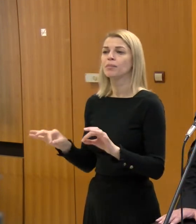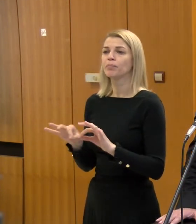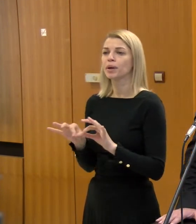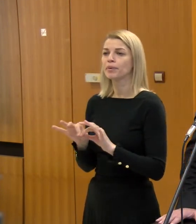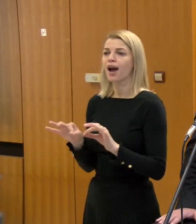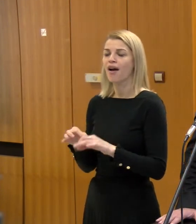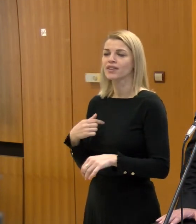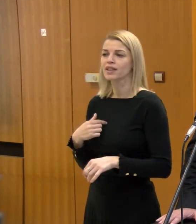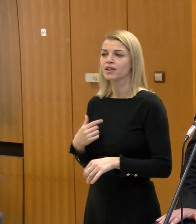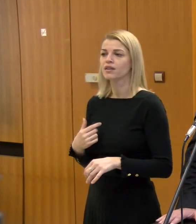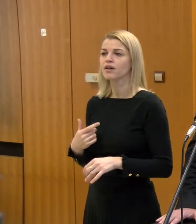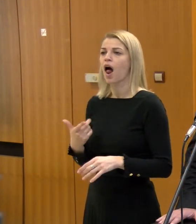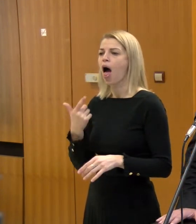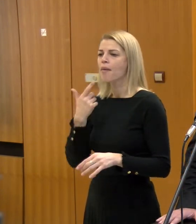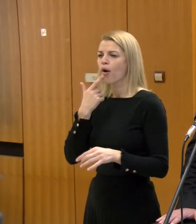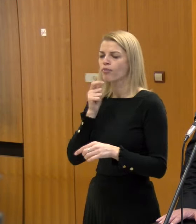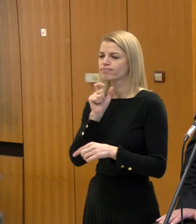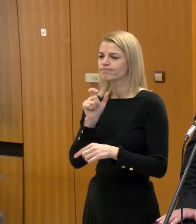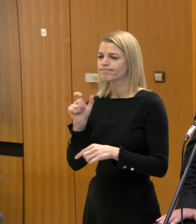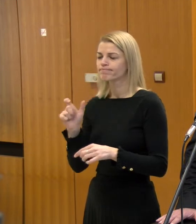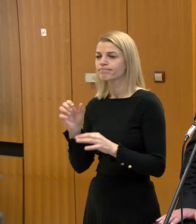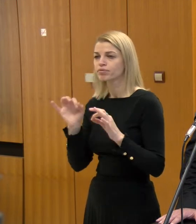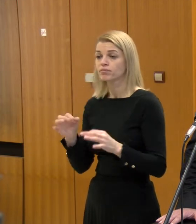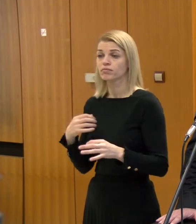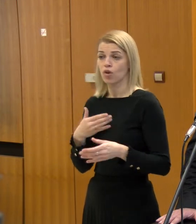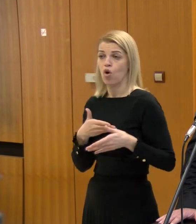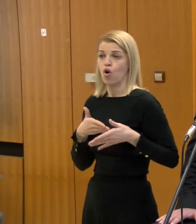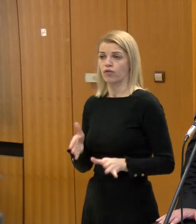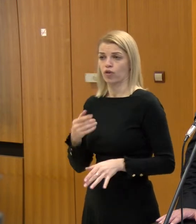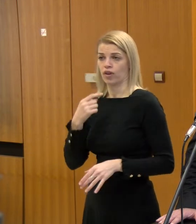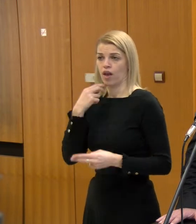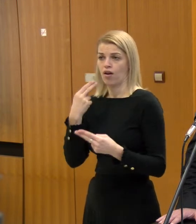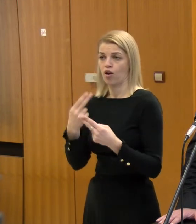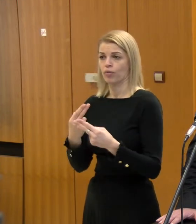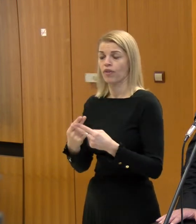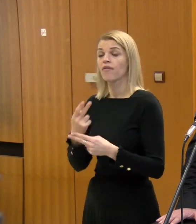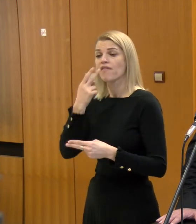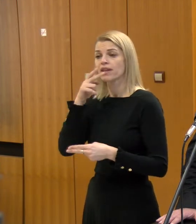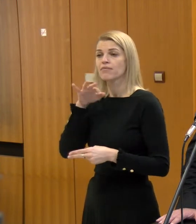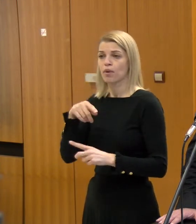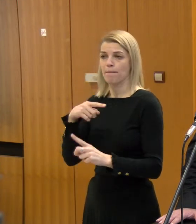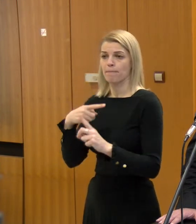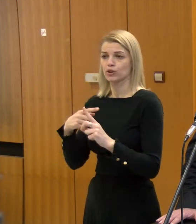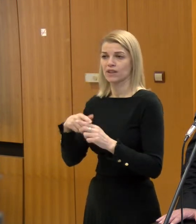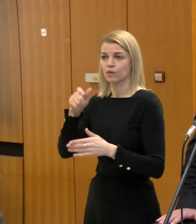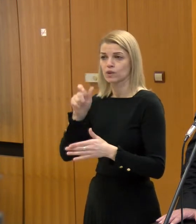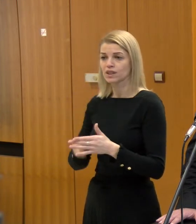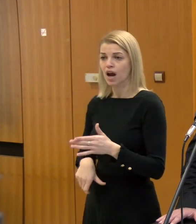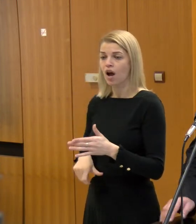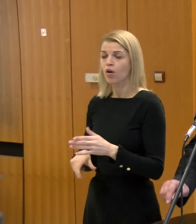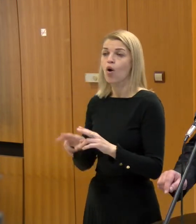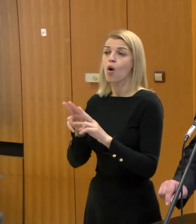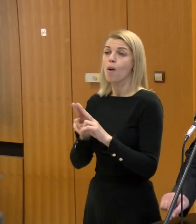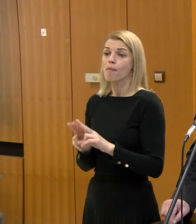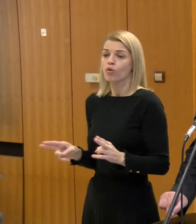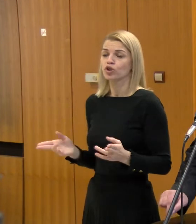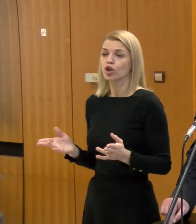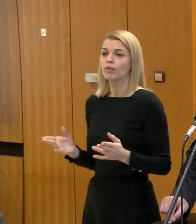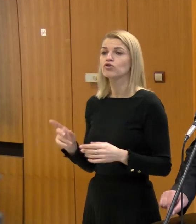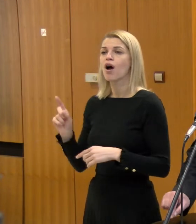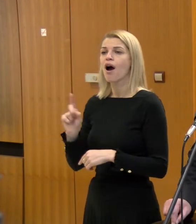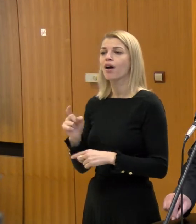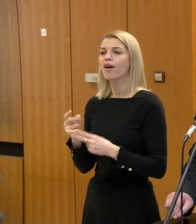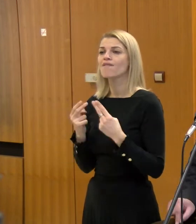prípravy alebo nejakej štilizácie vám úprimne odpovedám, že vidím v tom aj pozitívnu stránku. Môže to byť o tom, že